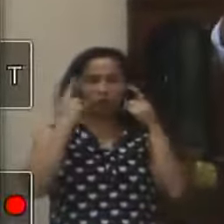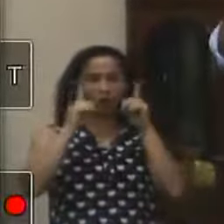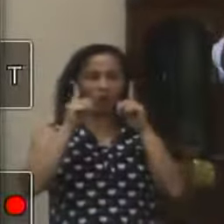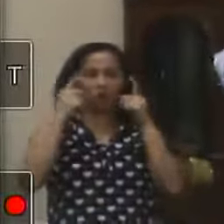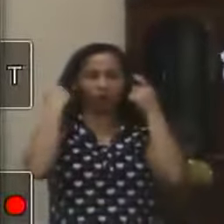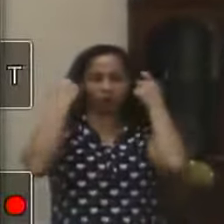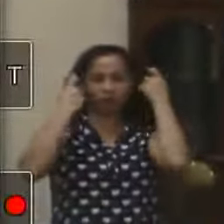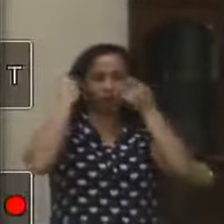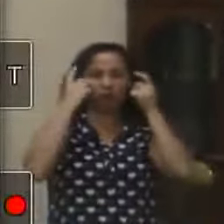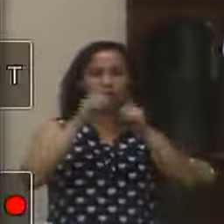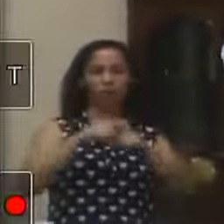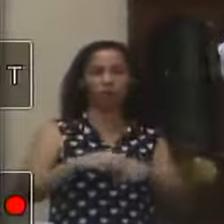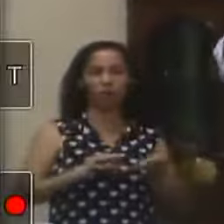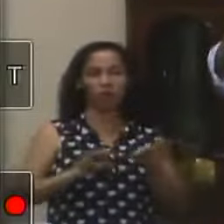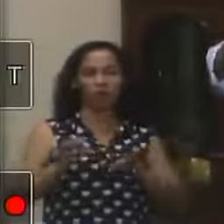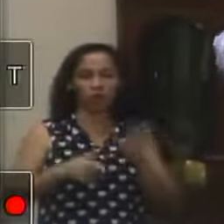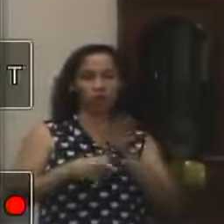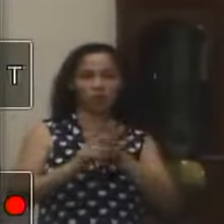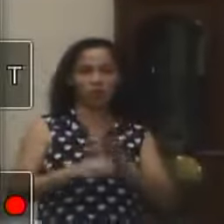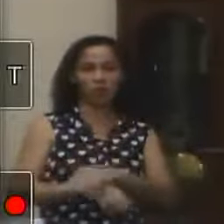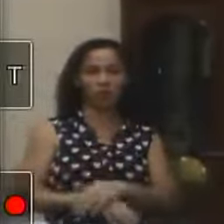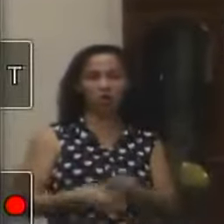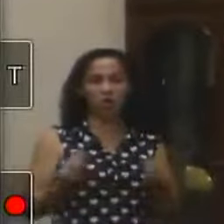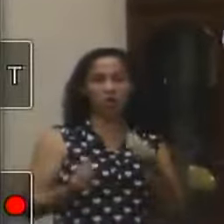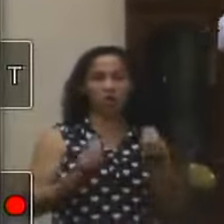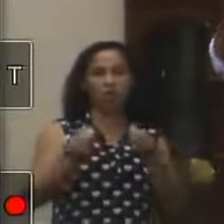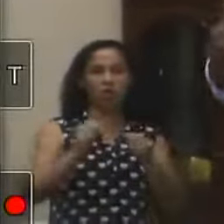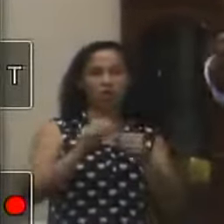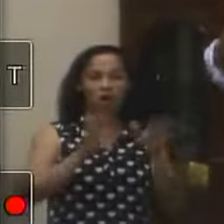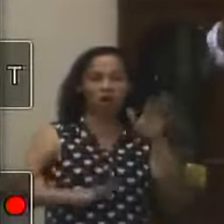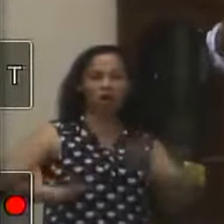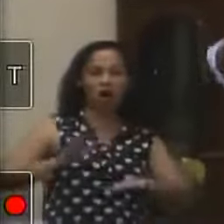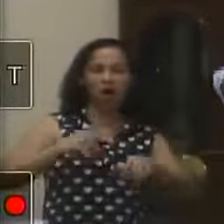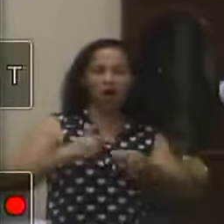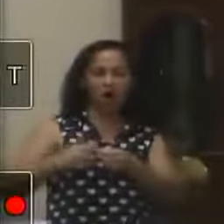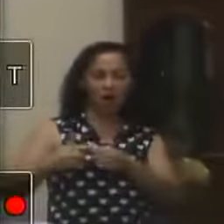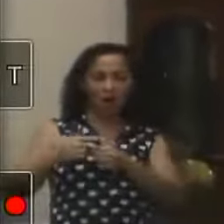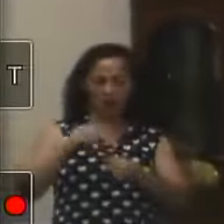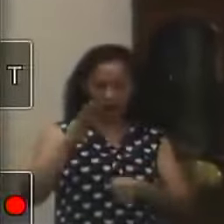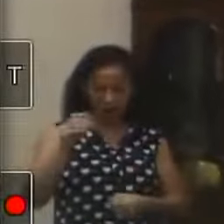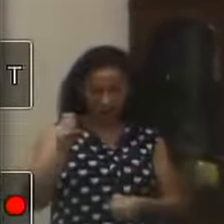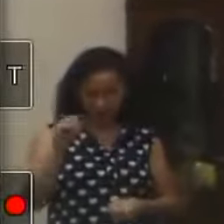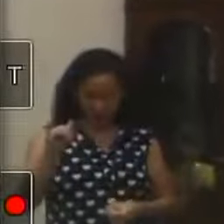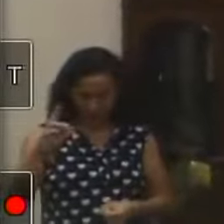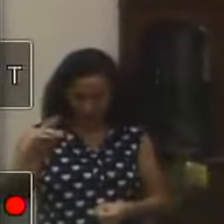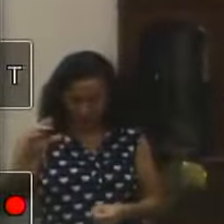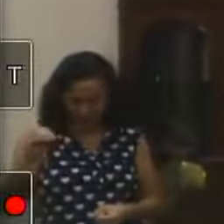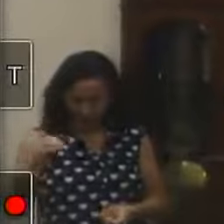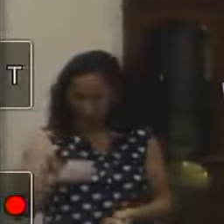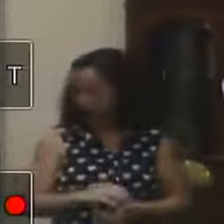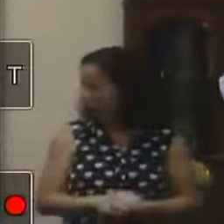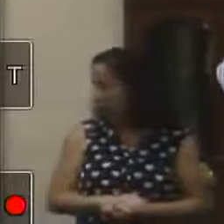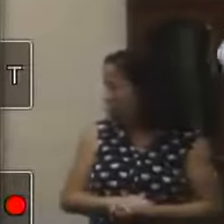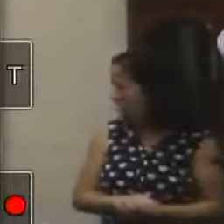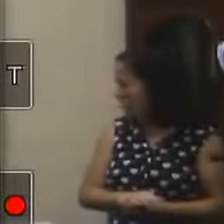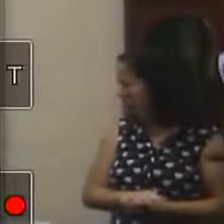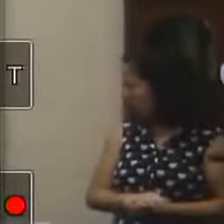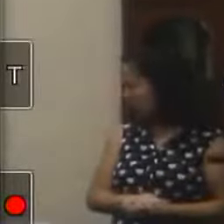se planejar a melhora da qualidade do cuidado dos bairros, dos distritos. Precisa. Isso é uma crítica, é uma